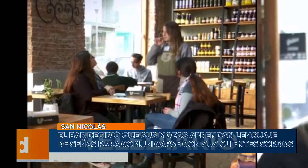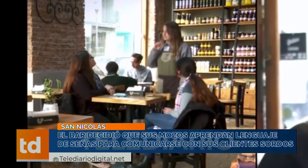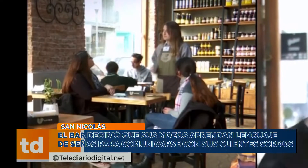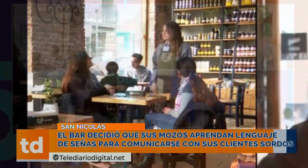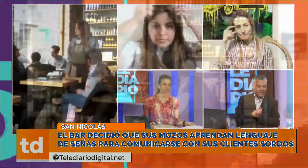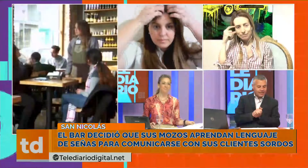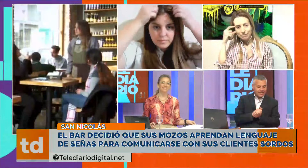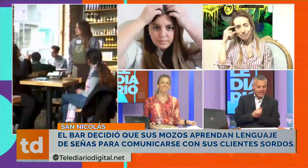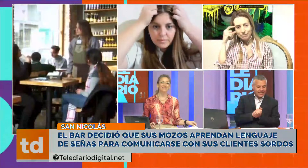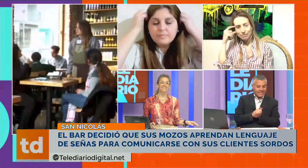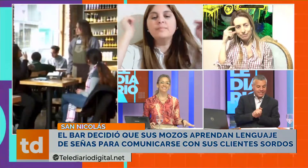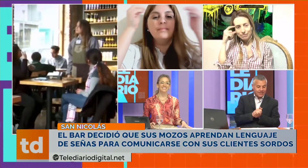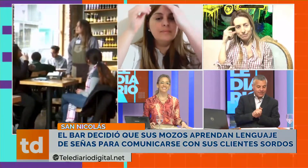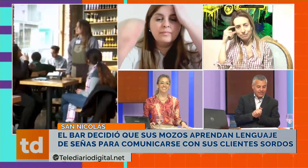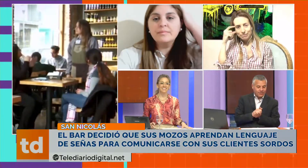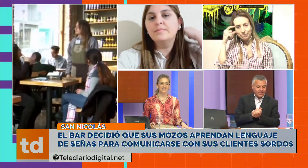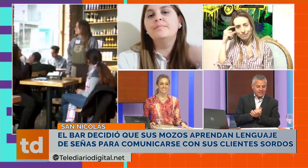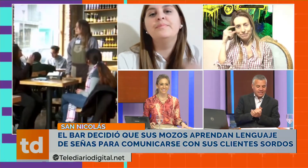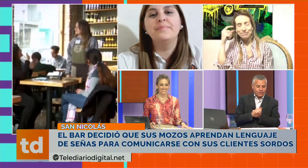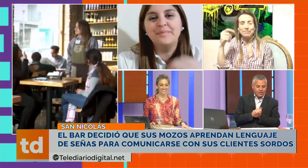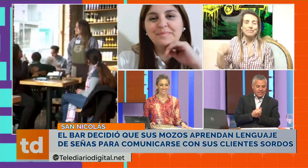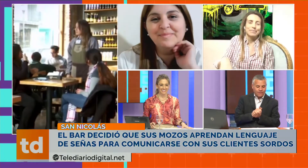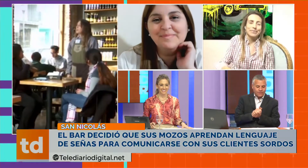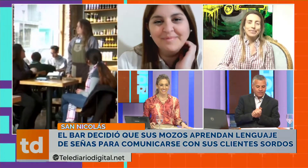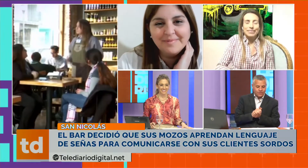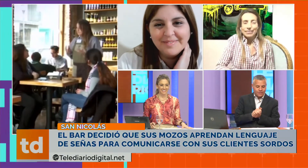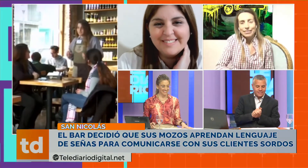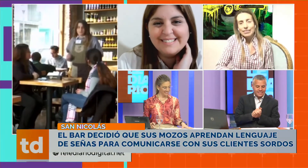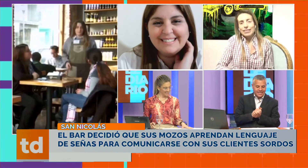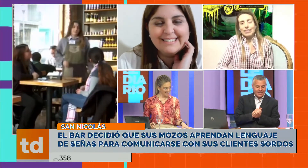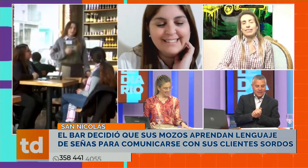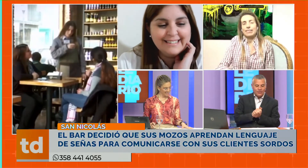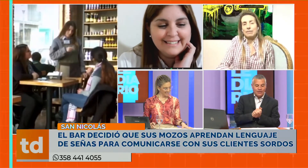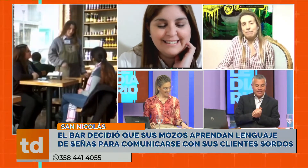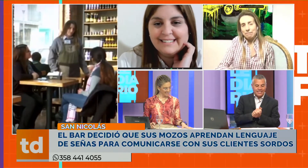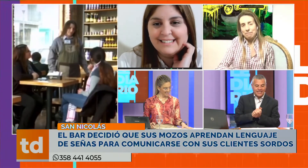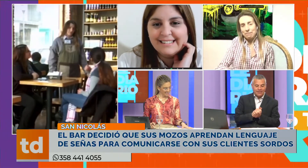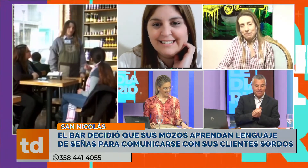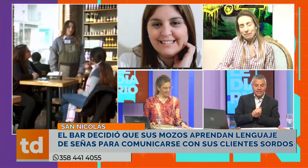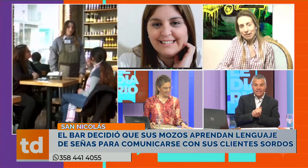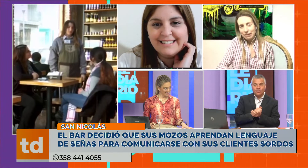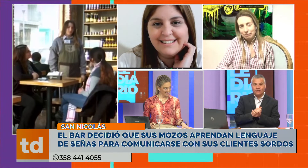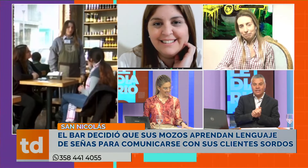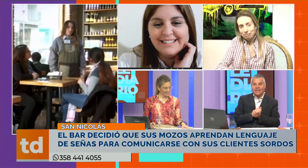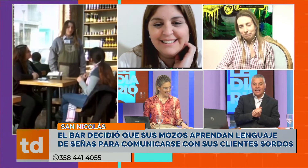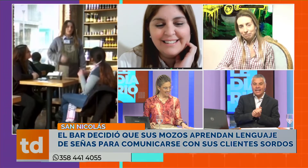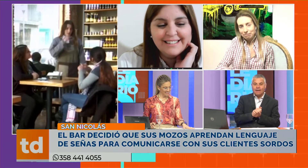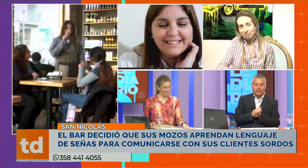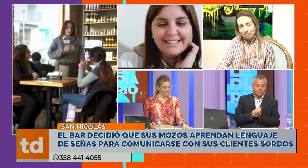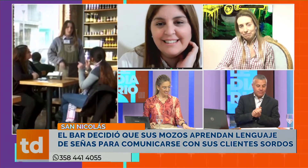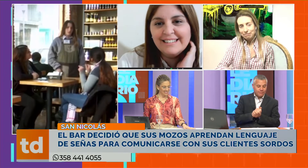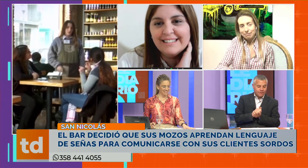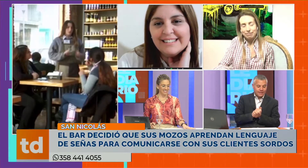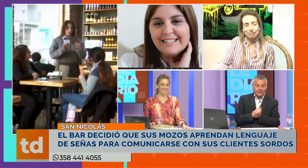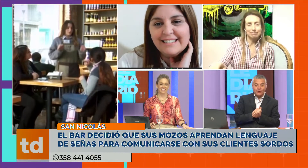Vamos a saludarla. también a Edith Rivero, directora de la Fundación SER. Hola, buenas tardes. Bienvenidos. La